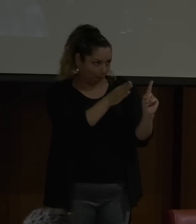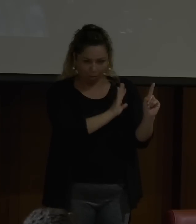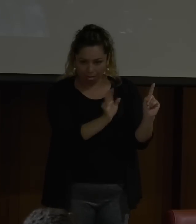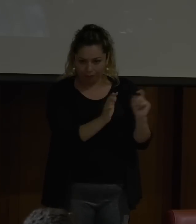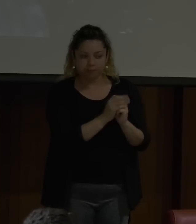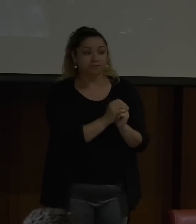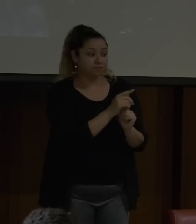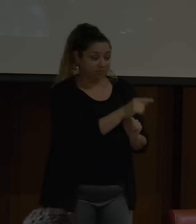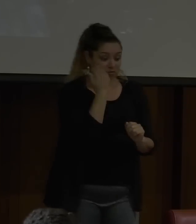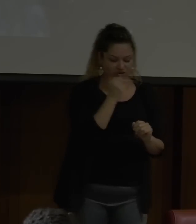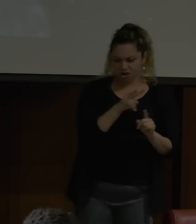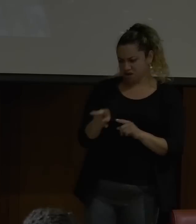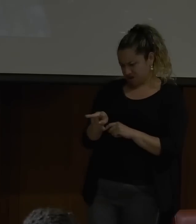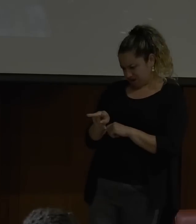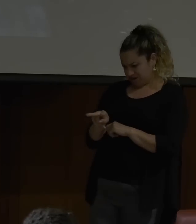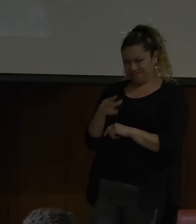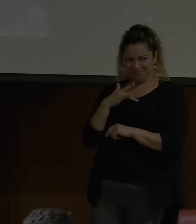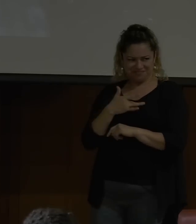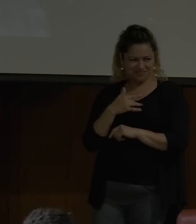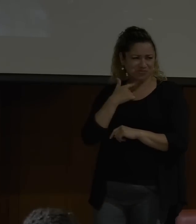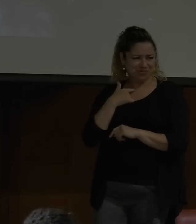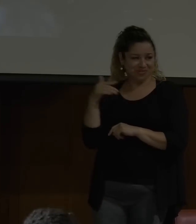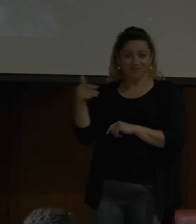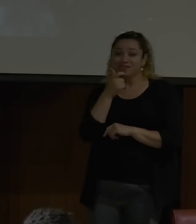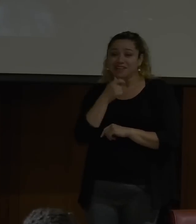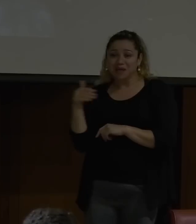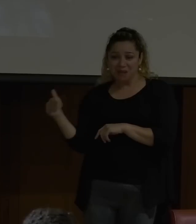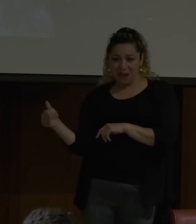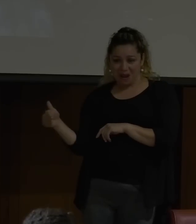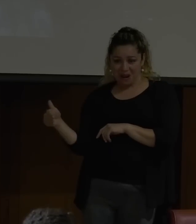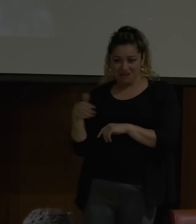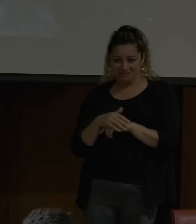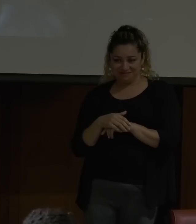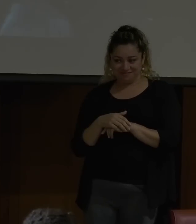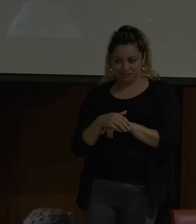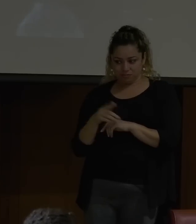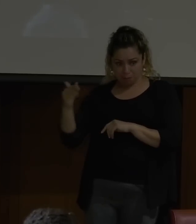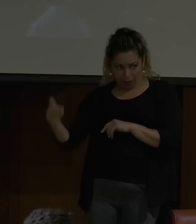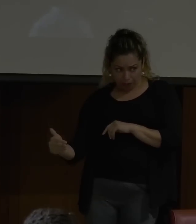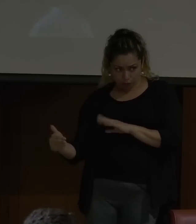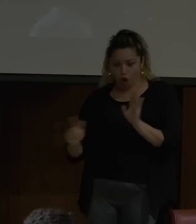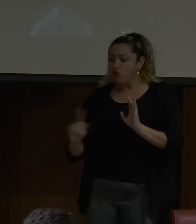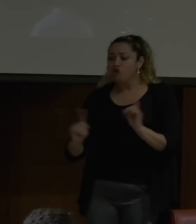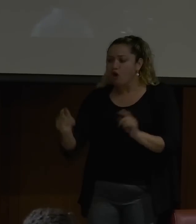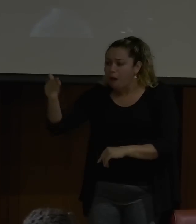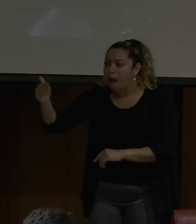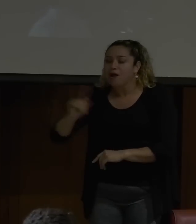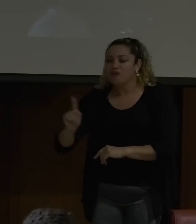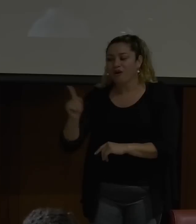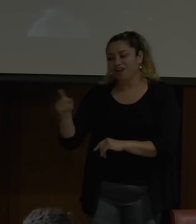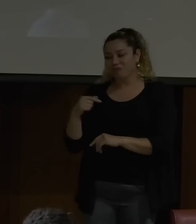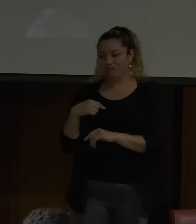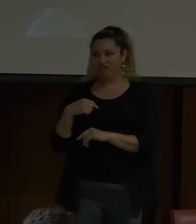veía muy bajito, demasiado bajito. ¿De estatura?, le pregunté yo. No, de aspiración social y